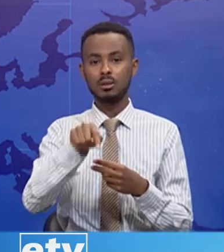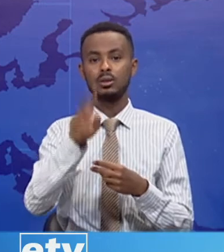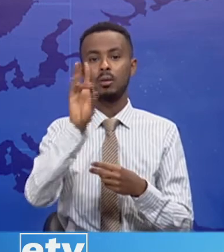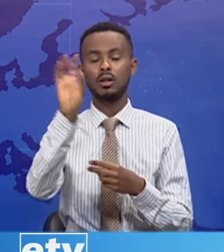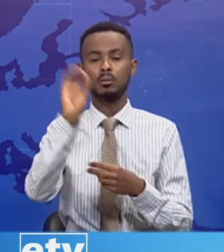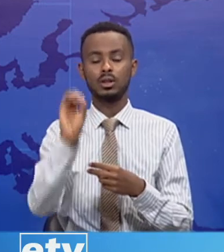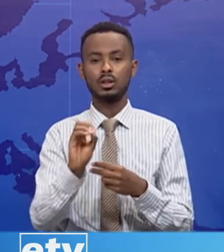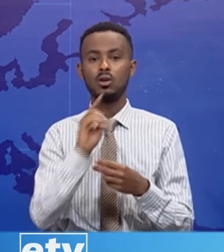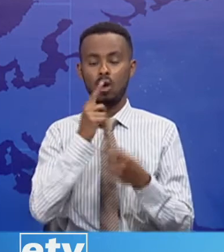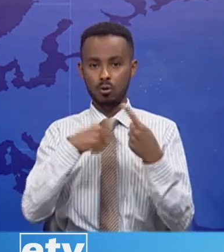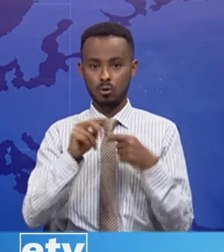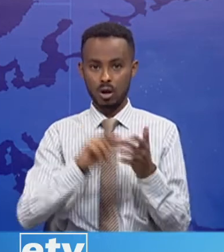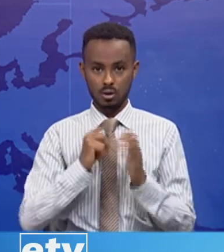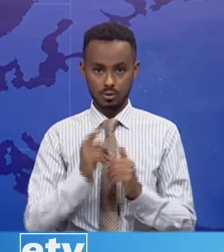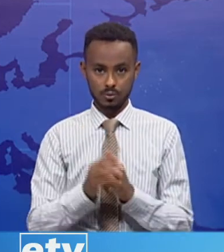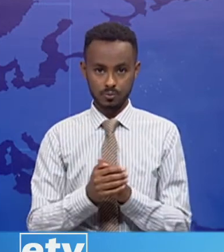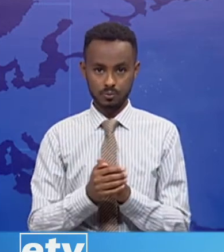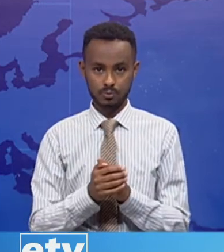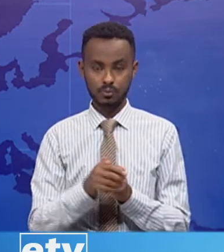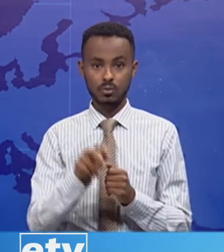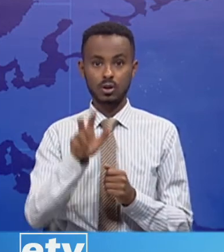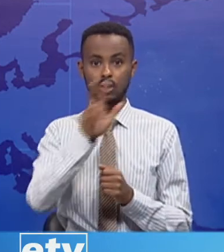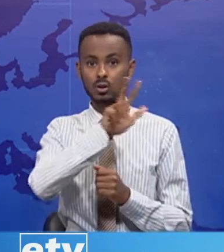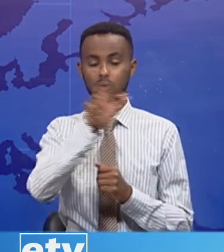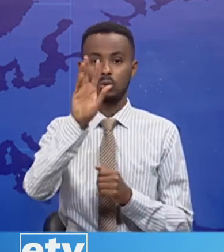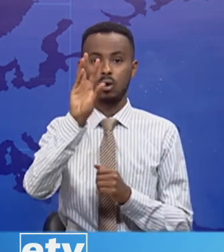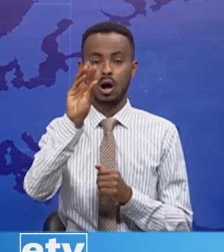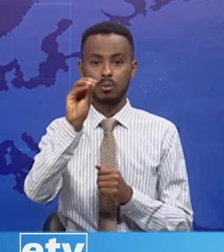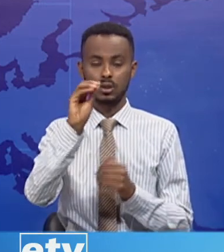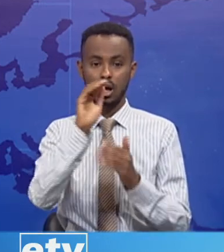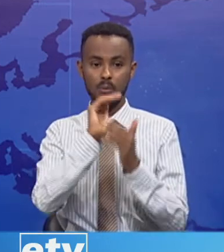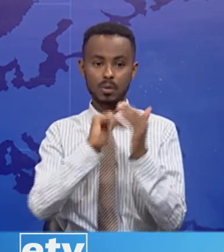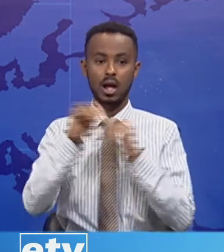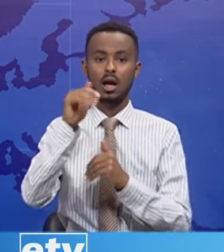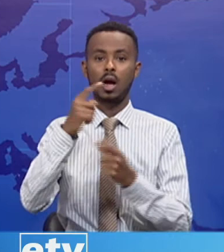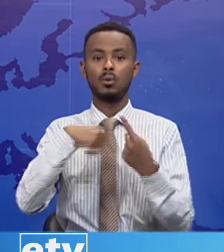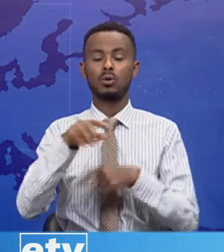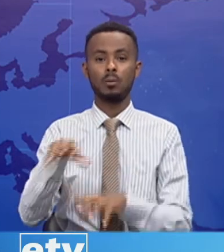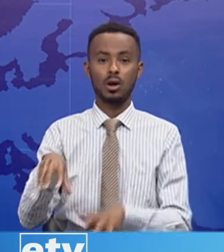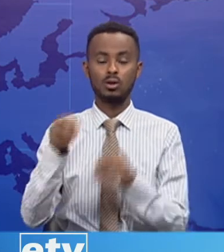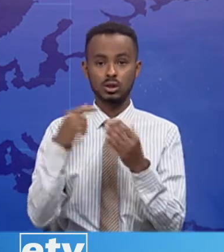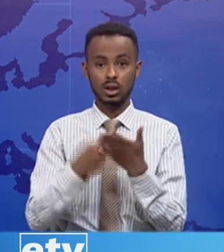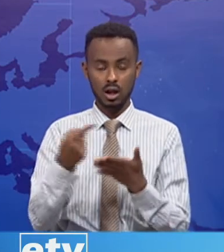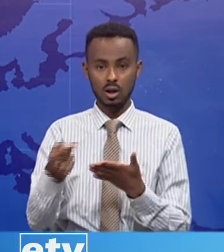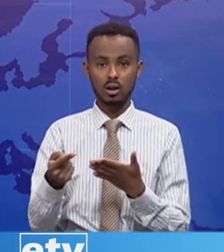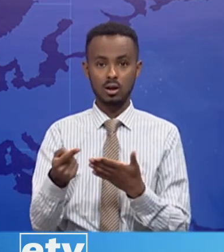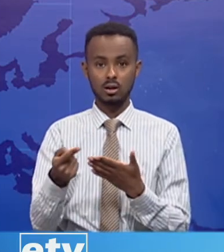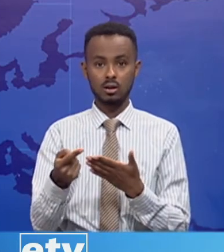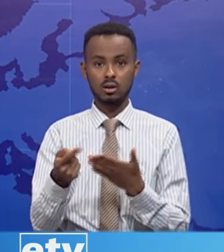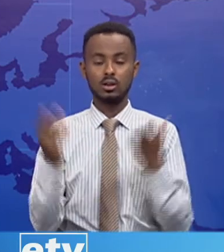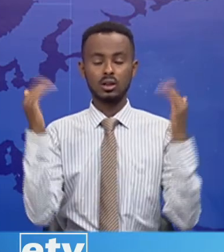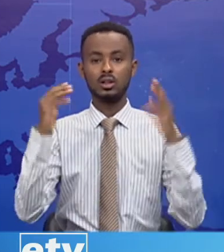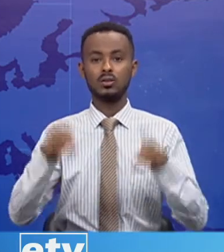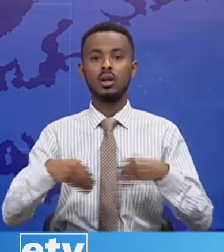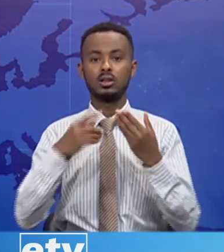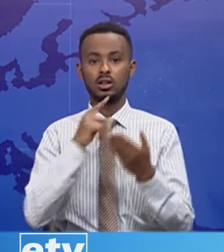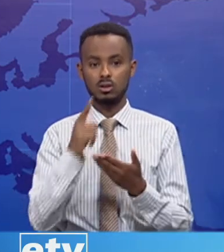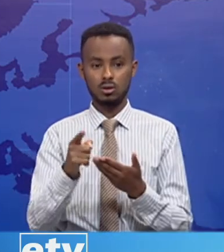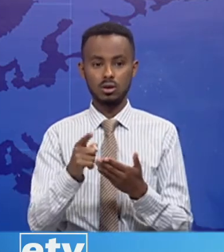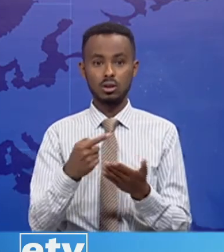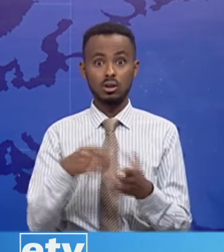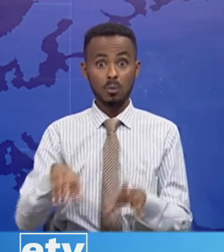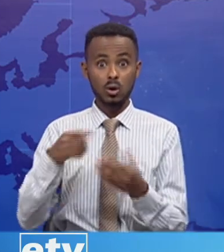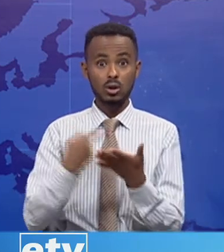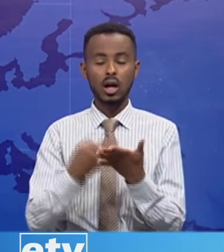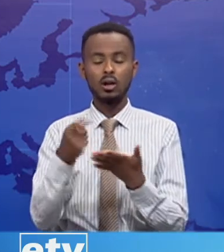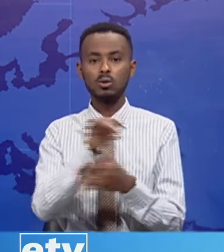55.7% ነው ያመጡት ማለት ነው። ከ350 በላይ ያመጡ ተማሪዎች ይሄ ተስፋ ሰጪ ነው። ተማሪዎች እንዴት ነው ውጤት